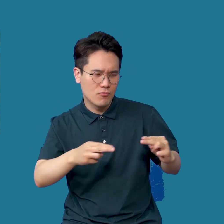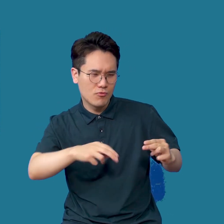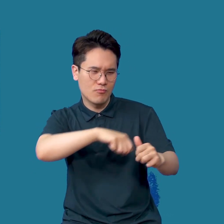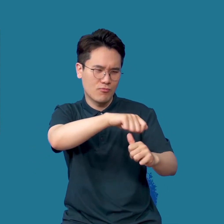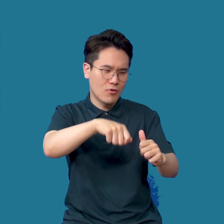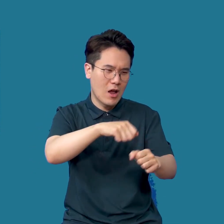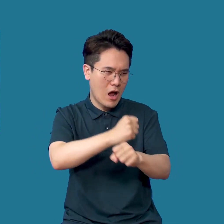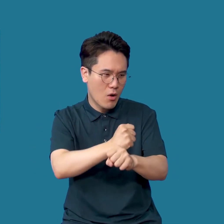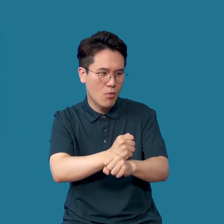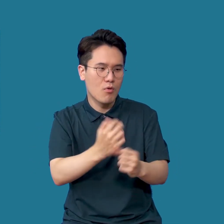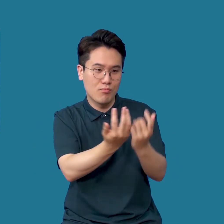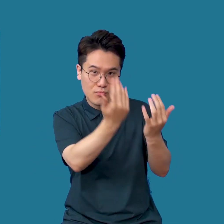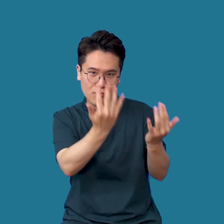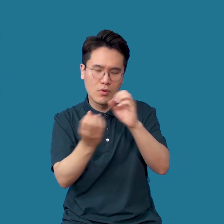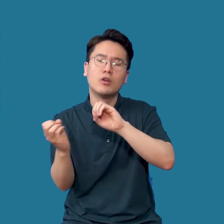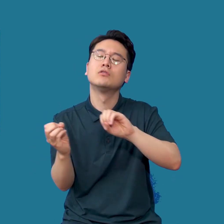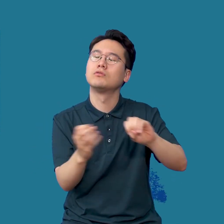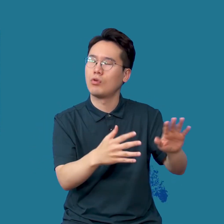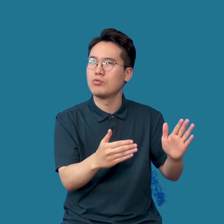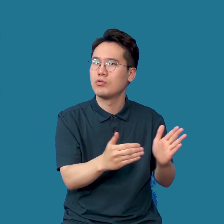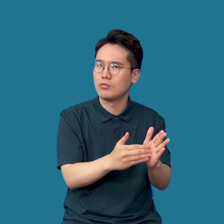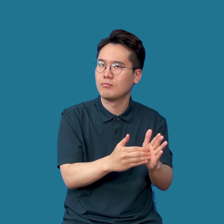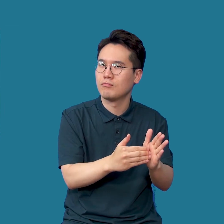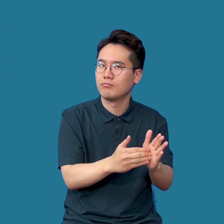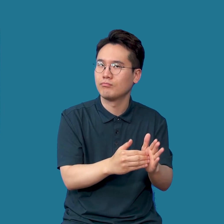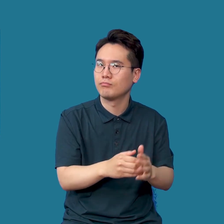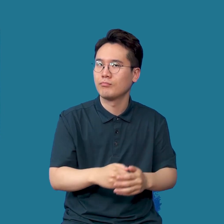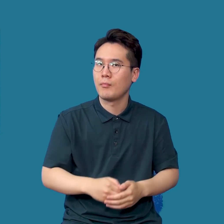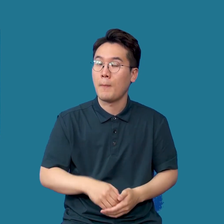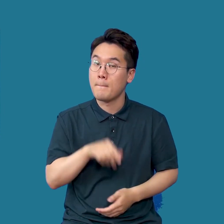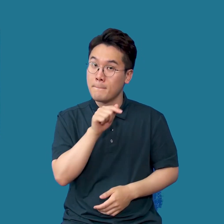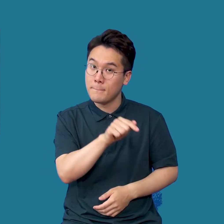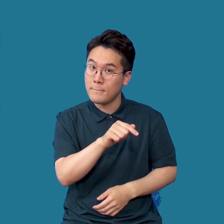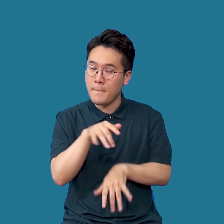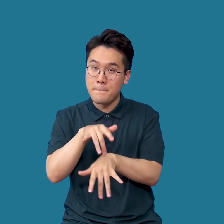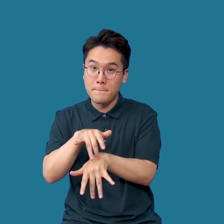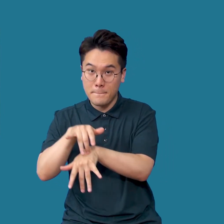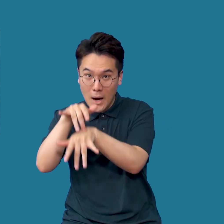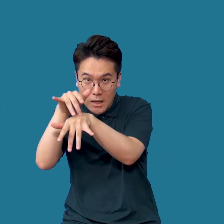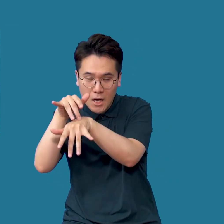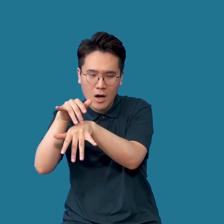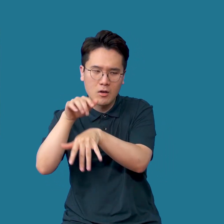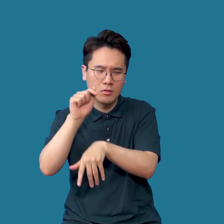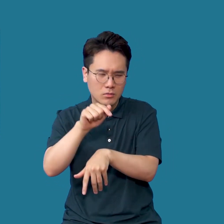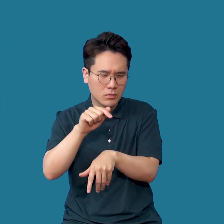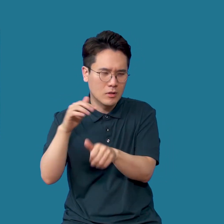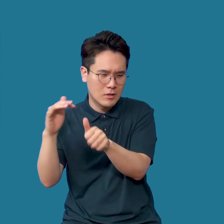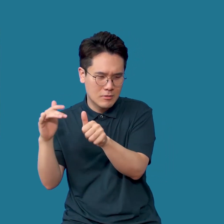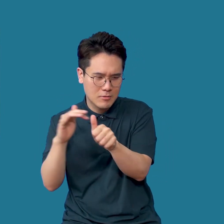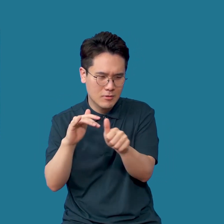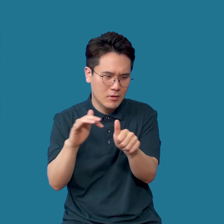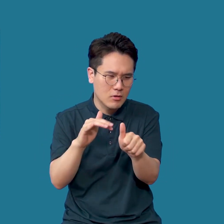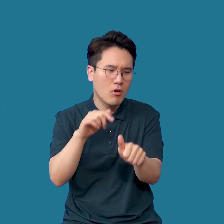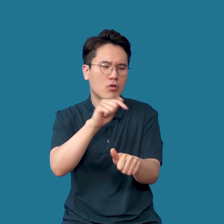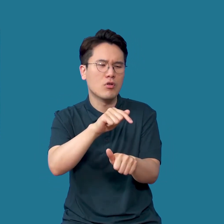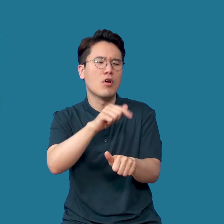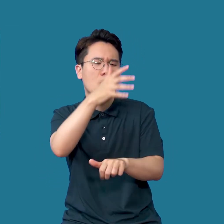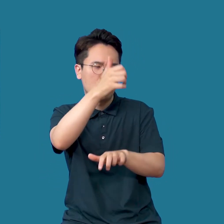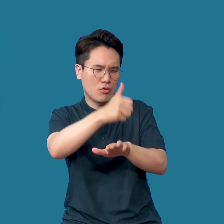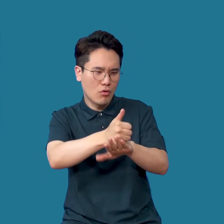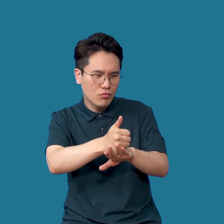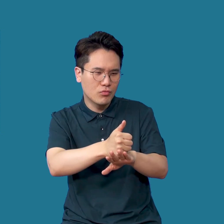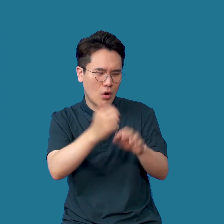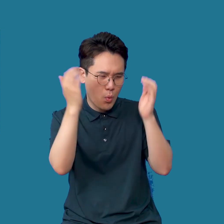그것은 마귀가 일으킨 고난이었습니다. 마귀가 그들을 죽이려고 일으킨 고난이었습니다.